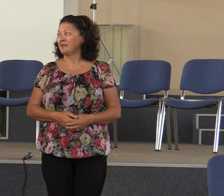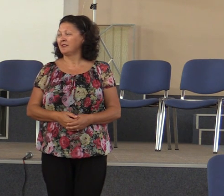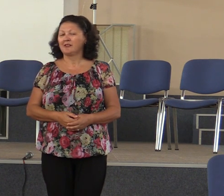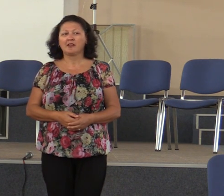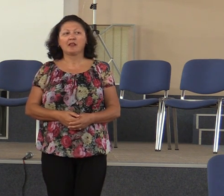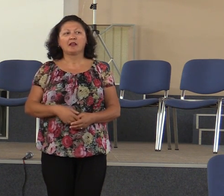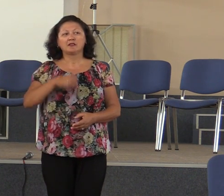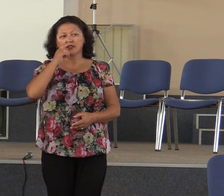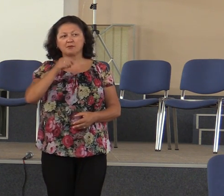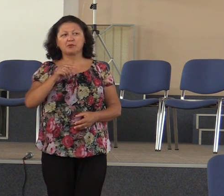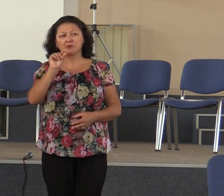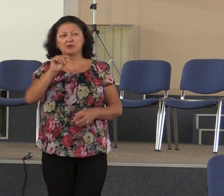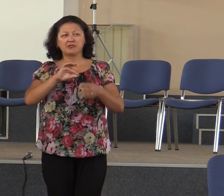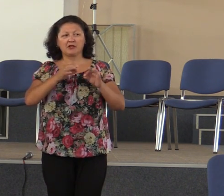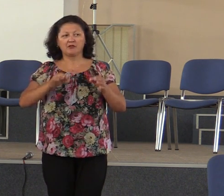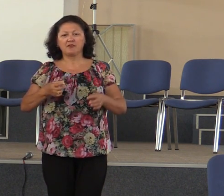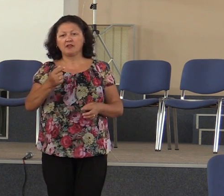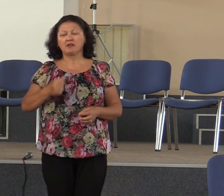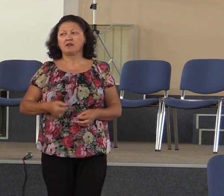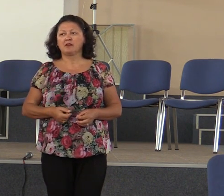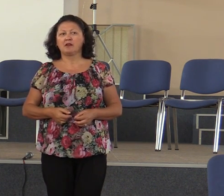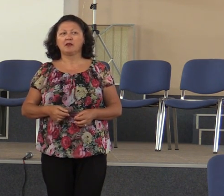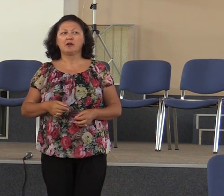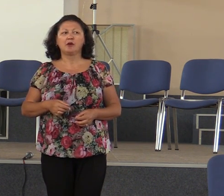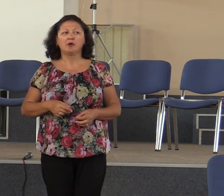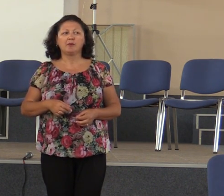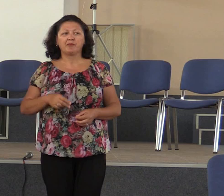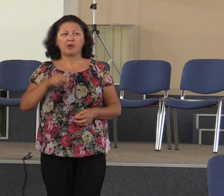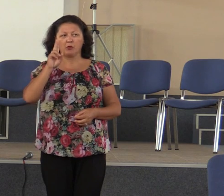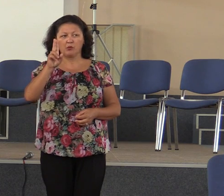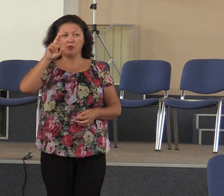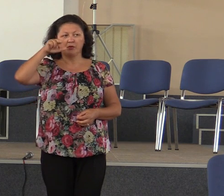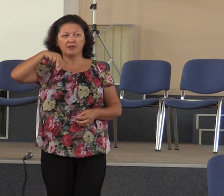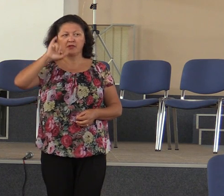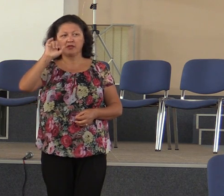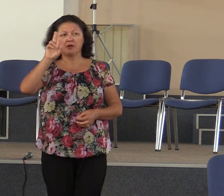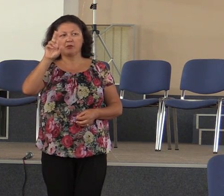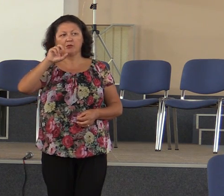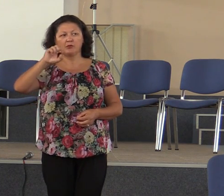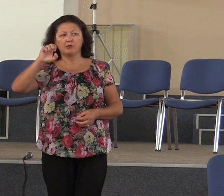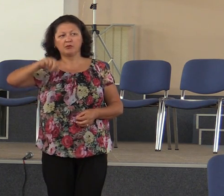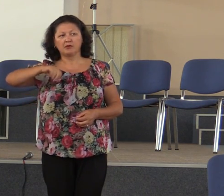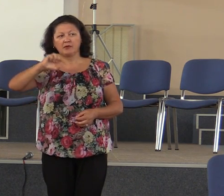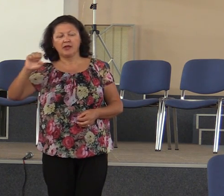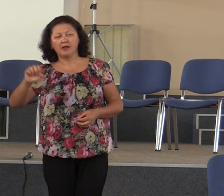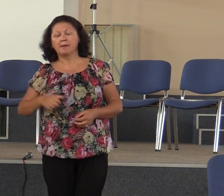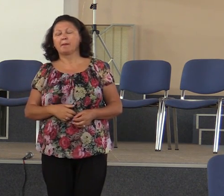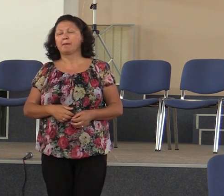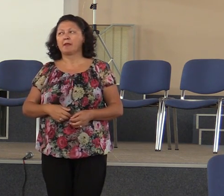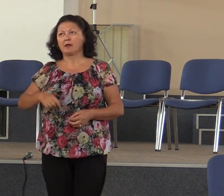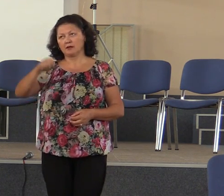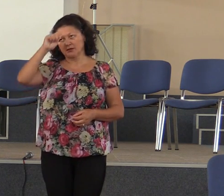câteva cuvinte, un mesaj, un salut din partea Uniunii, dar nu atât salutul meu și al dumnealor